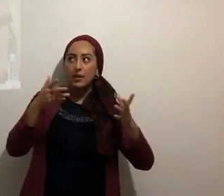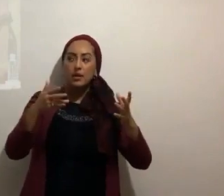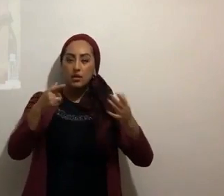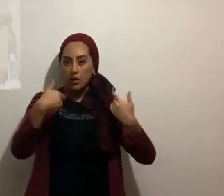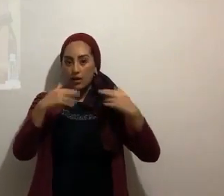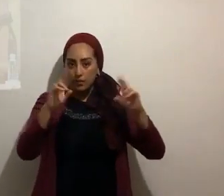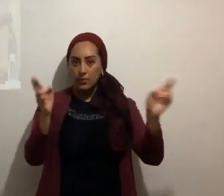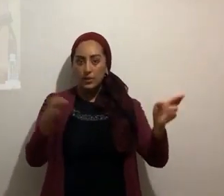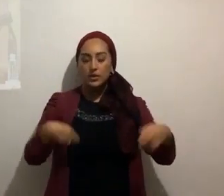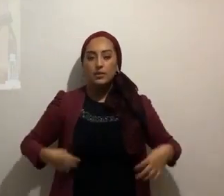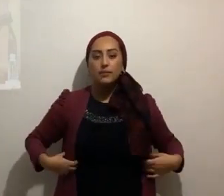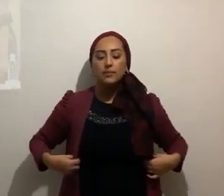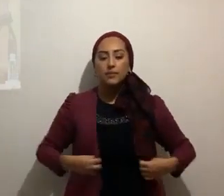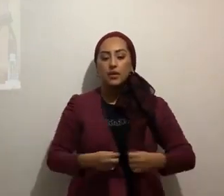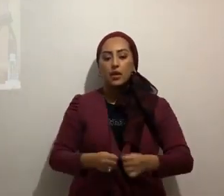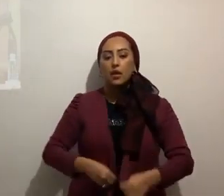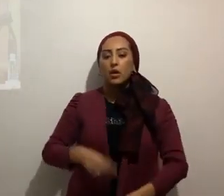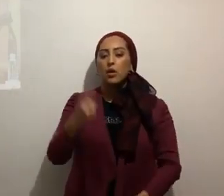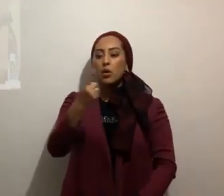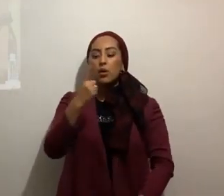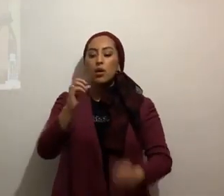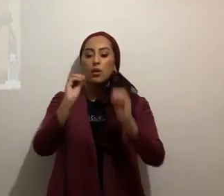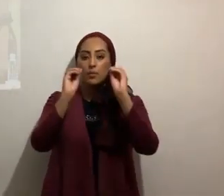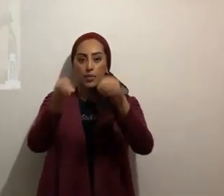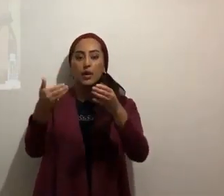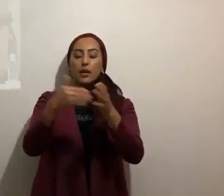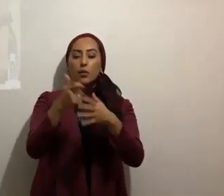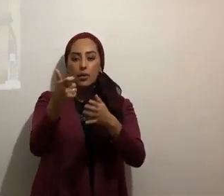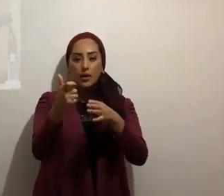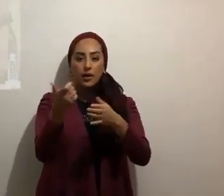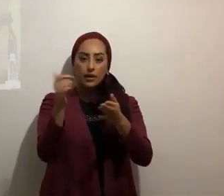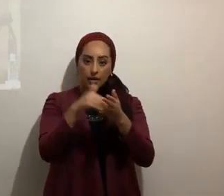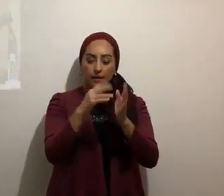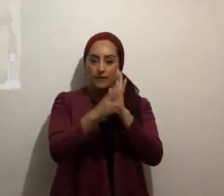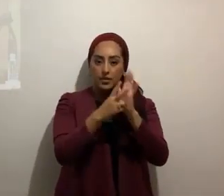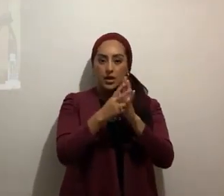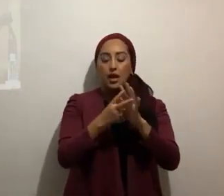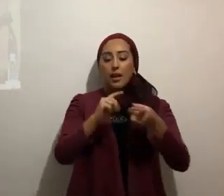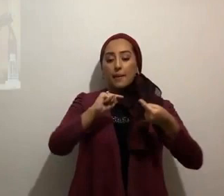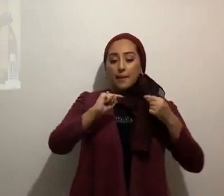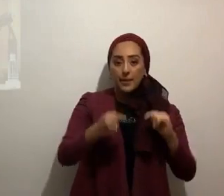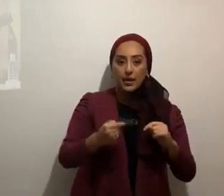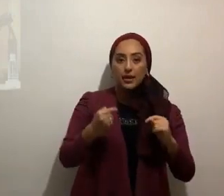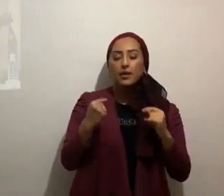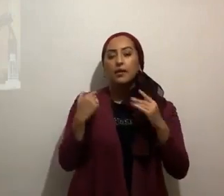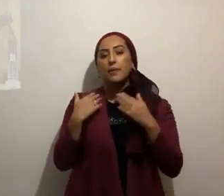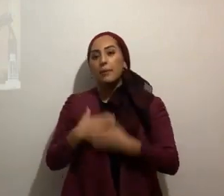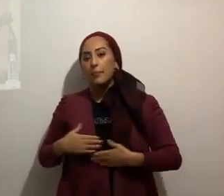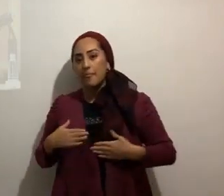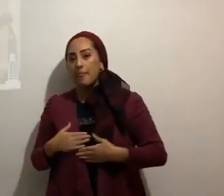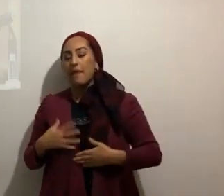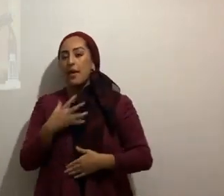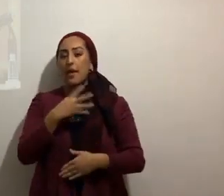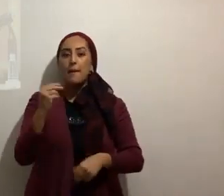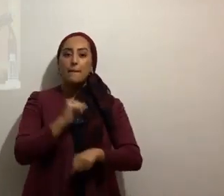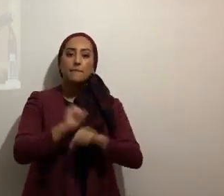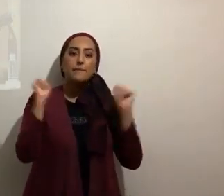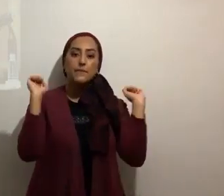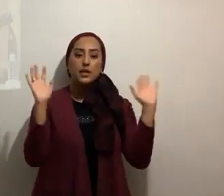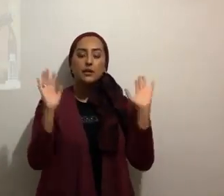ya las tienes, pues. Ya nada más ponte otra vez a revisar este tema. Dolor, placer y